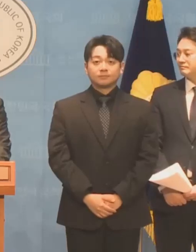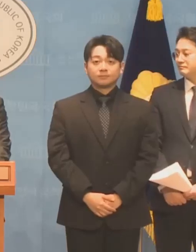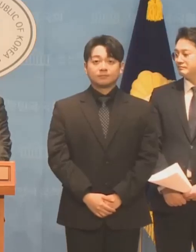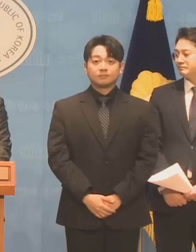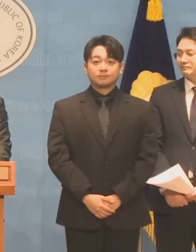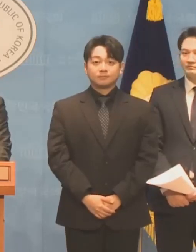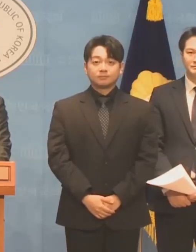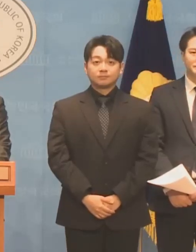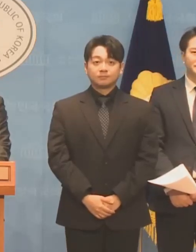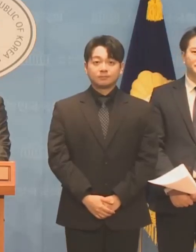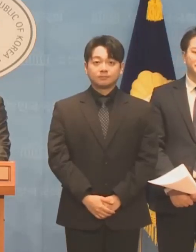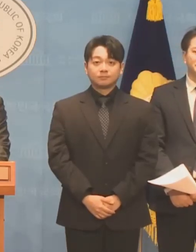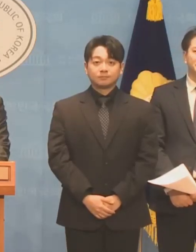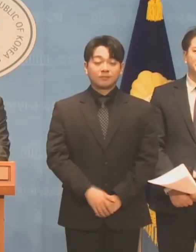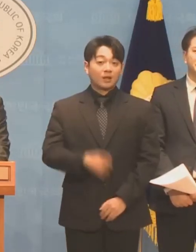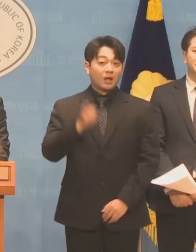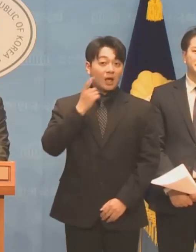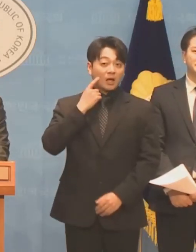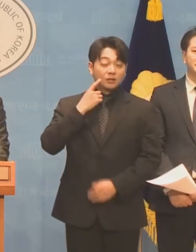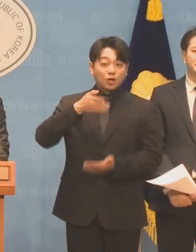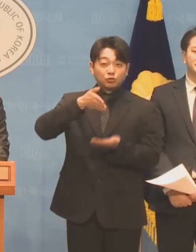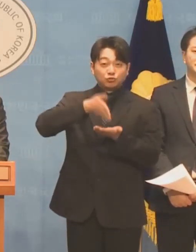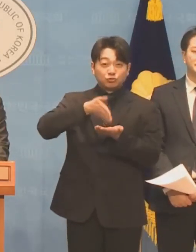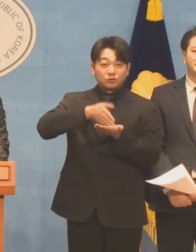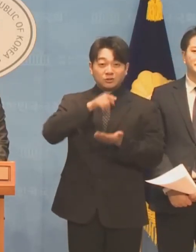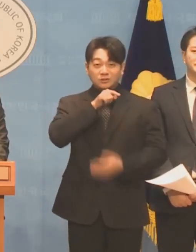예, 가짜뉴스의 진원지 국힘당이